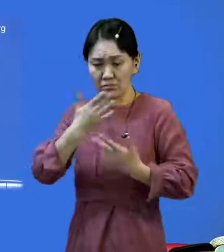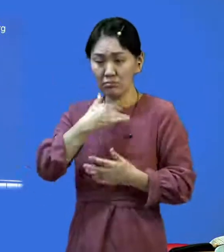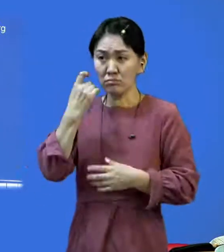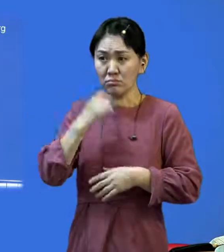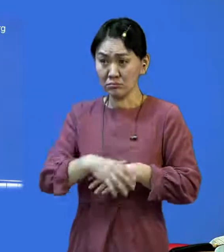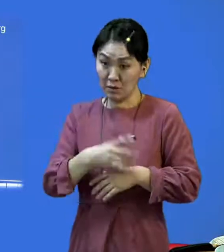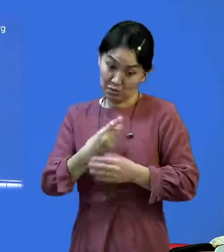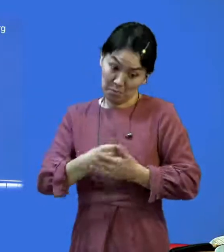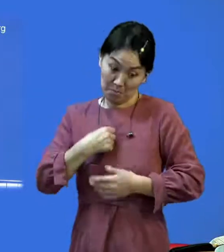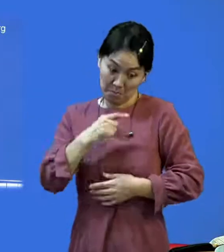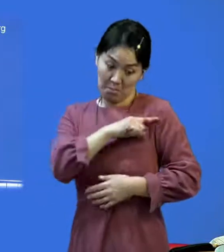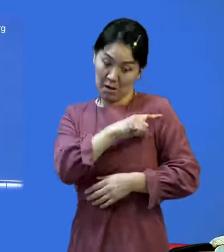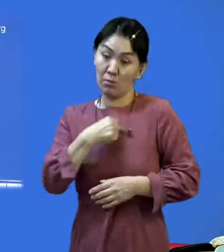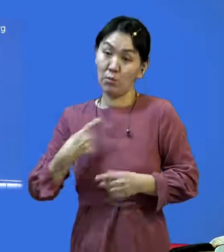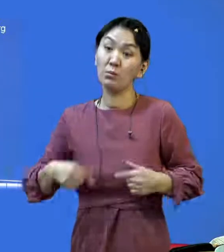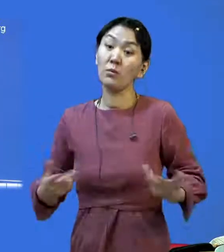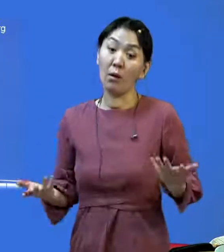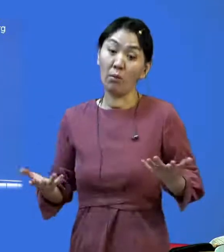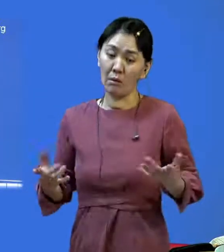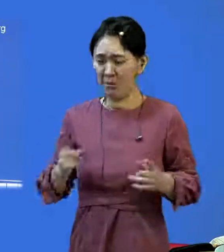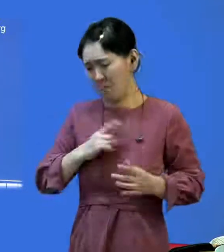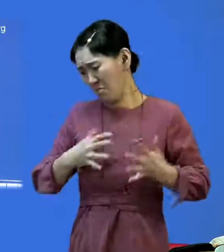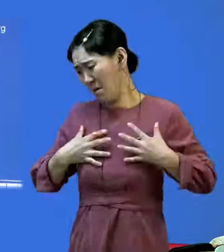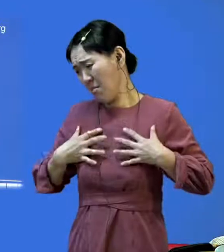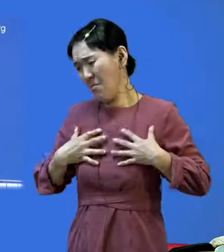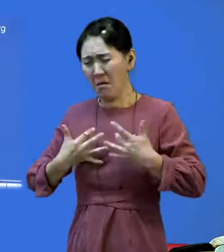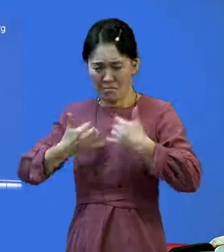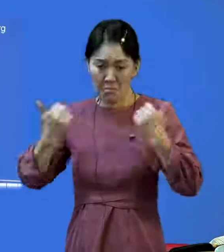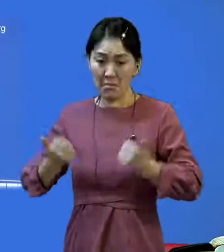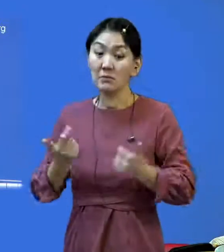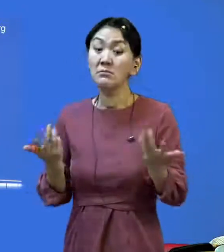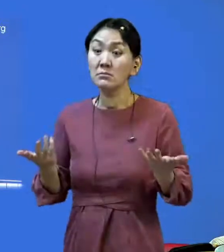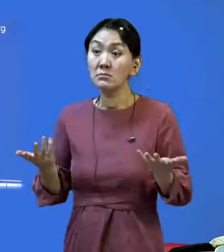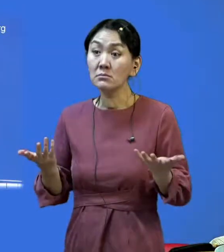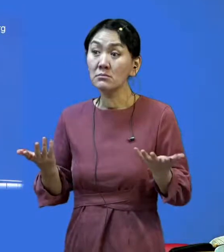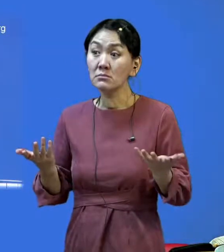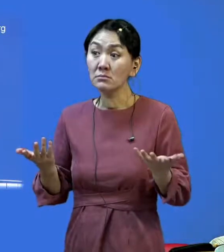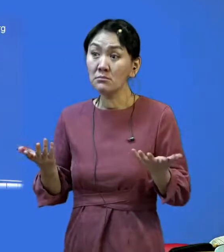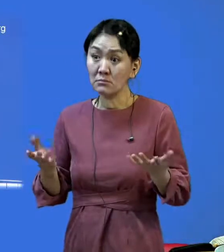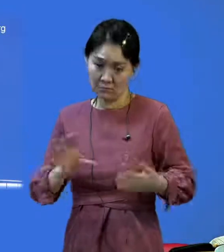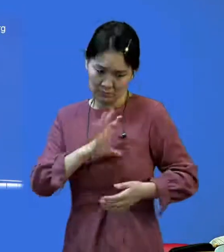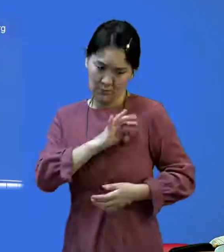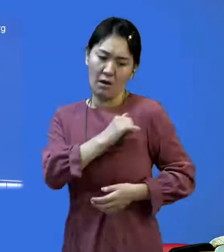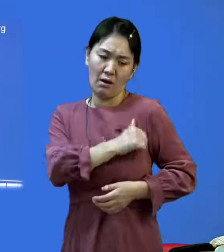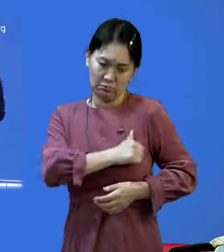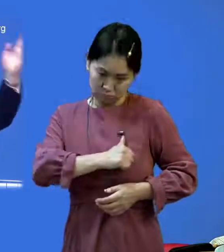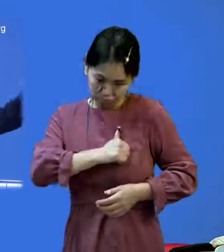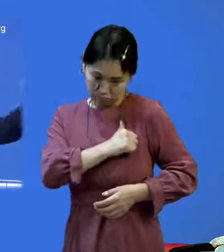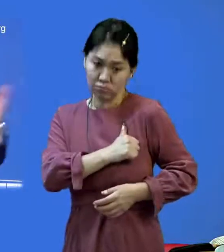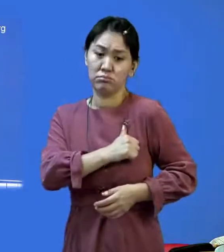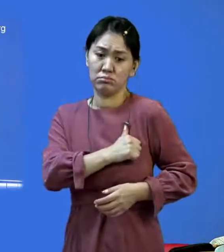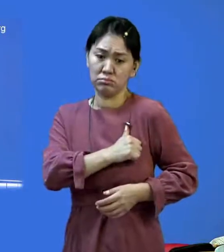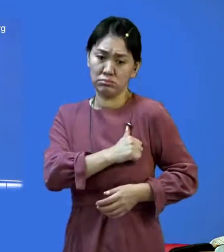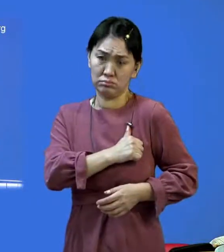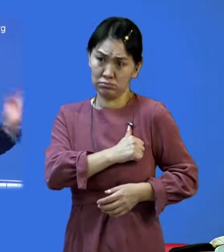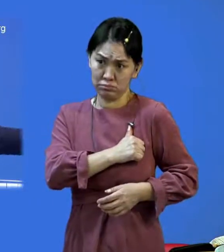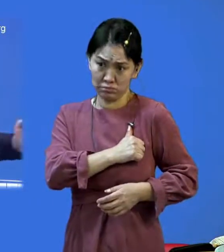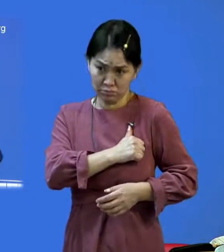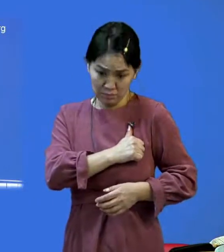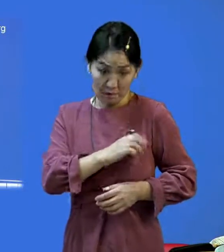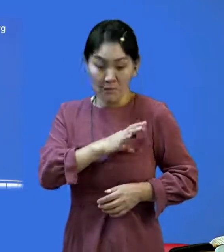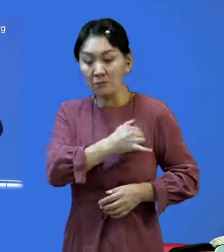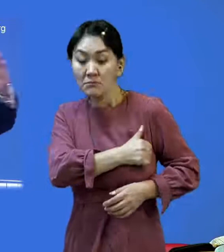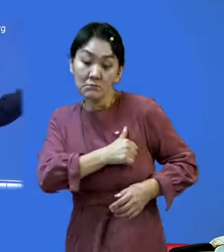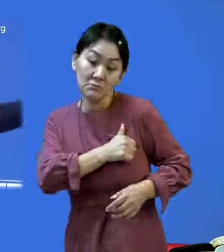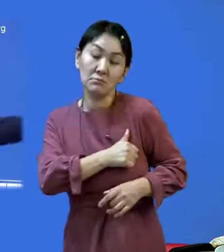Баян байвал яах юм? Илбэг хангалуун байвал өөрийнх нь сэтгэл ханамжийн төлөө хийлгүй. Эзний төлөө хийх ажил олон